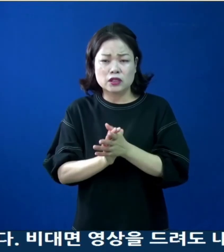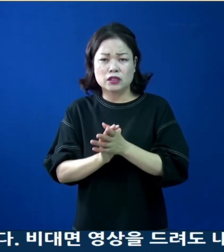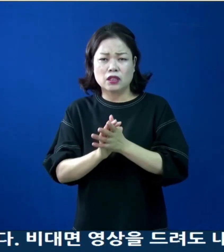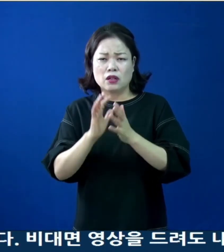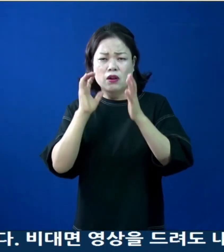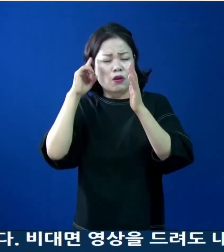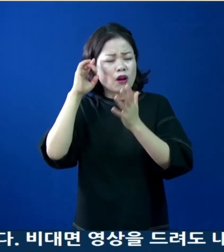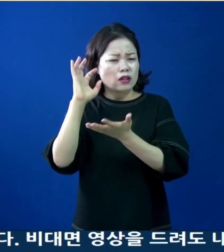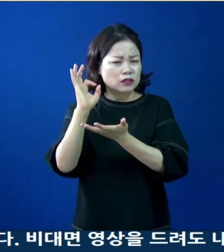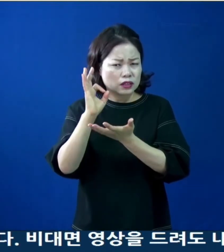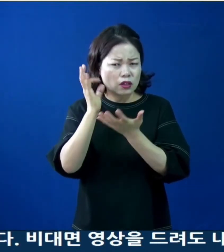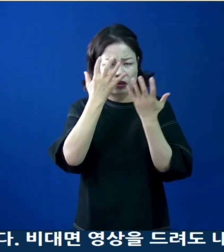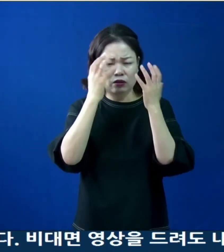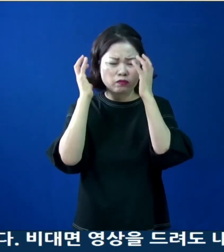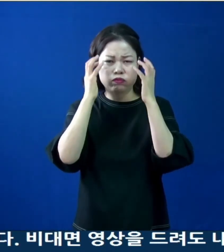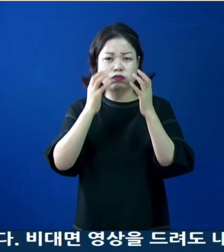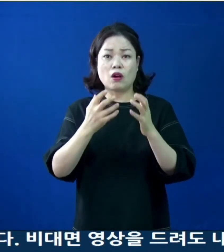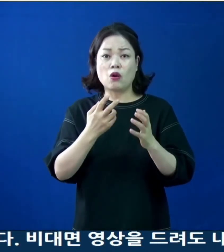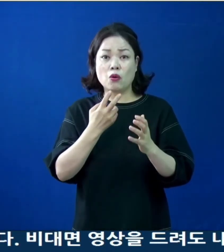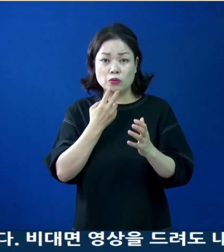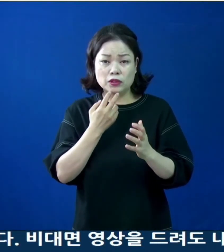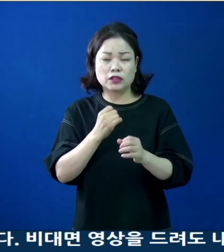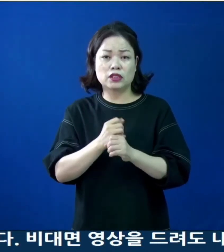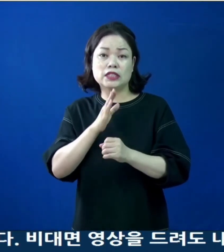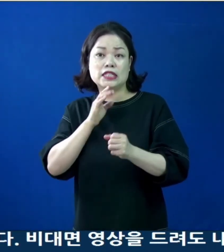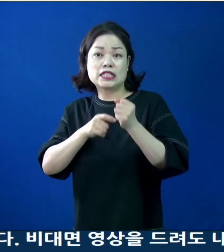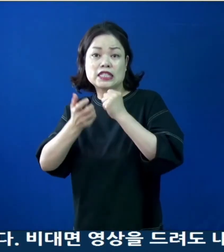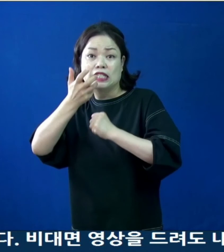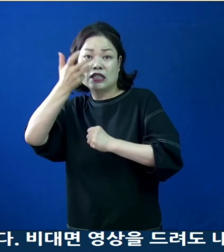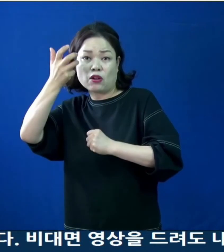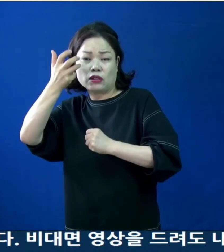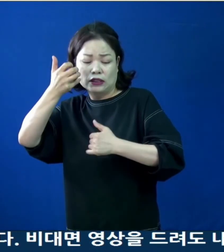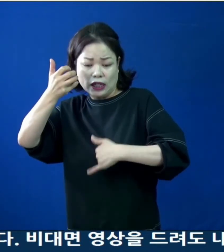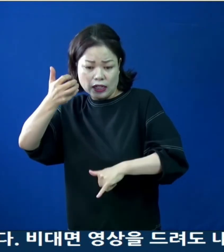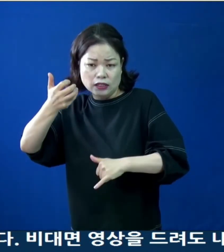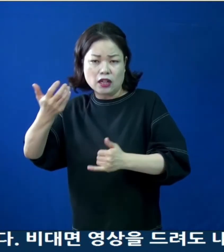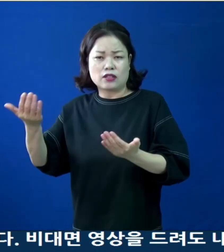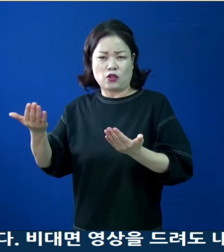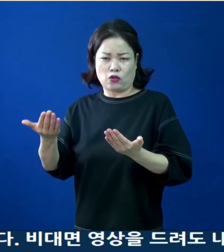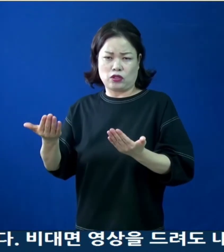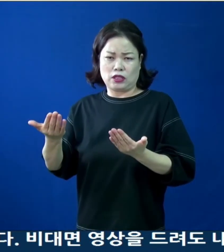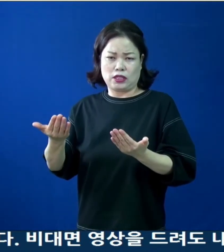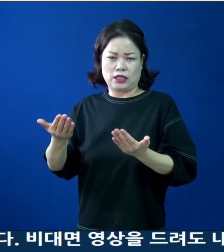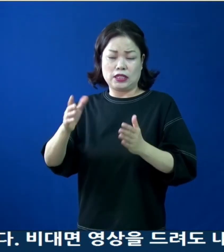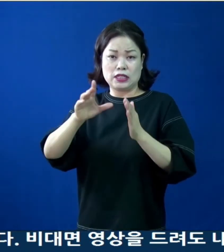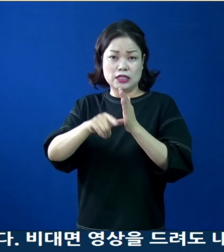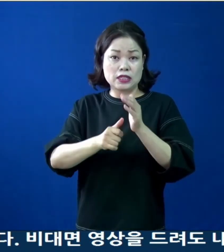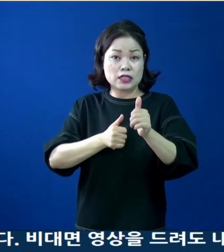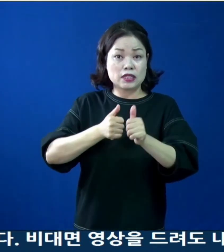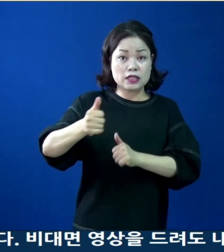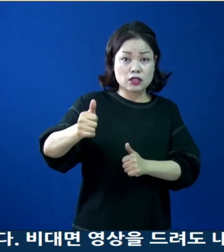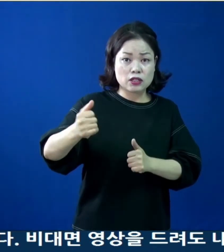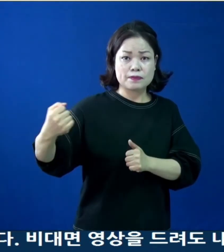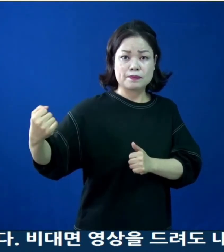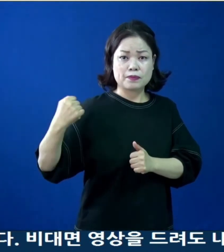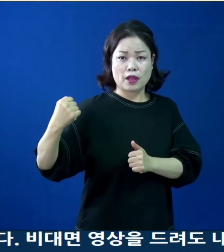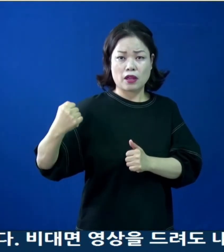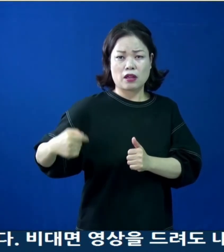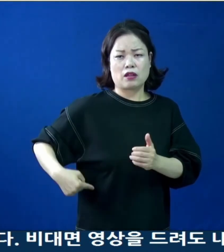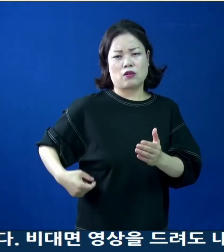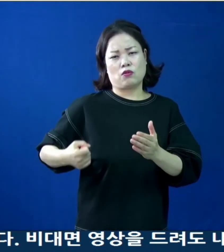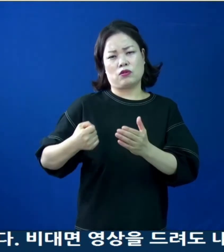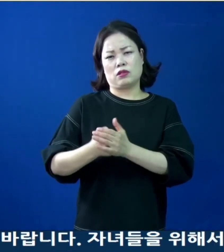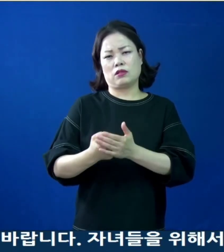혼돈이 오든 오지 않든 상관없이 진리의 영이 우리 자녀들 속에서 역사하여서 이 시대를 이겨나갈 수 있는 힘과 용기를